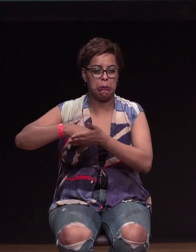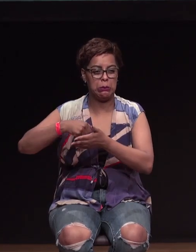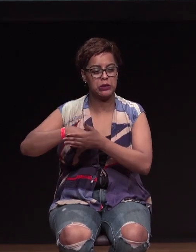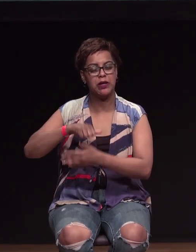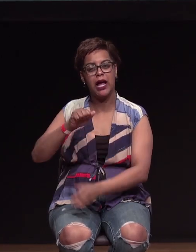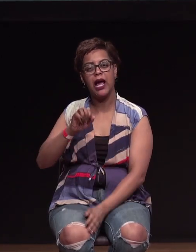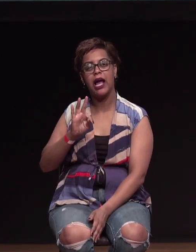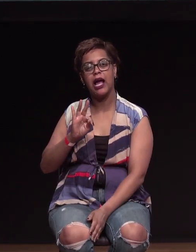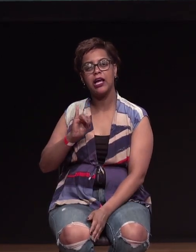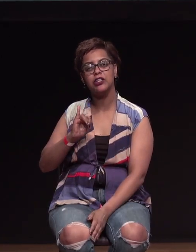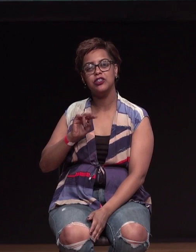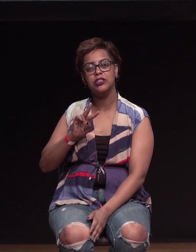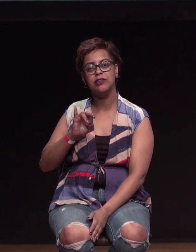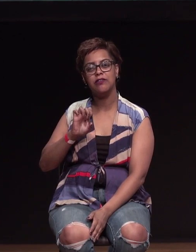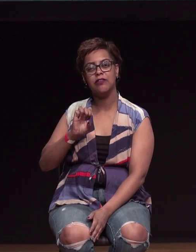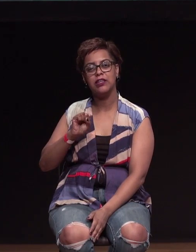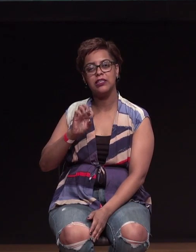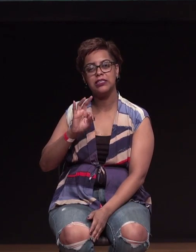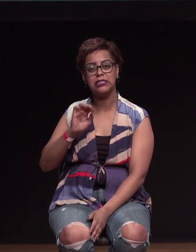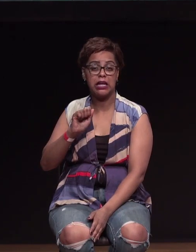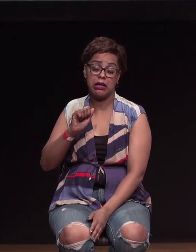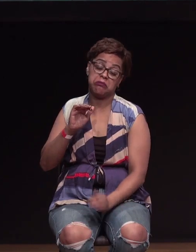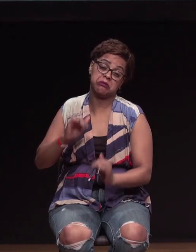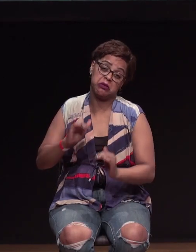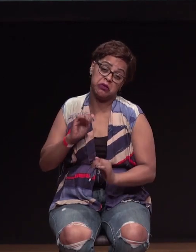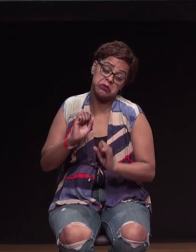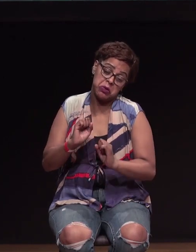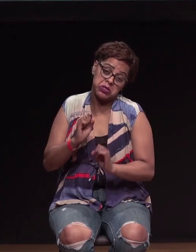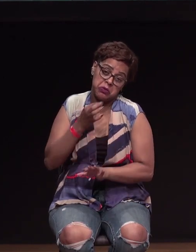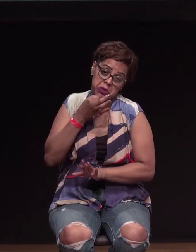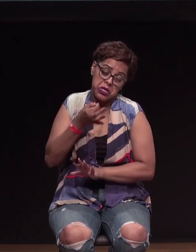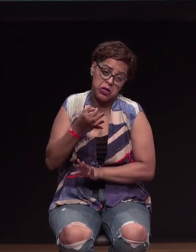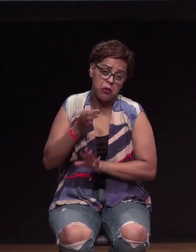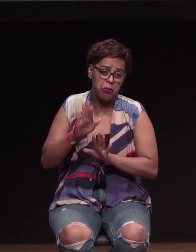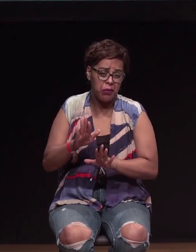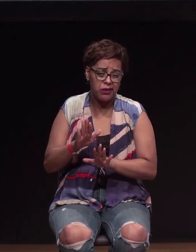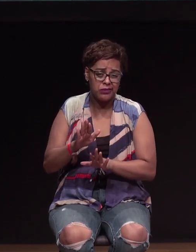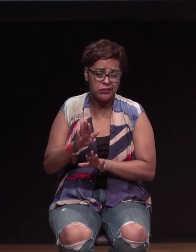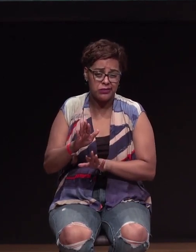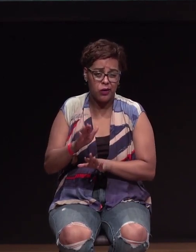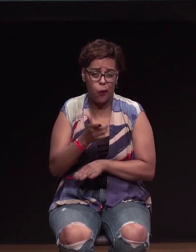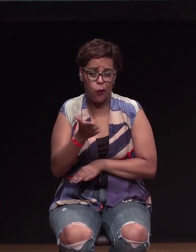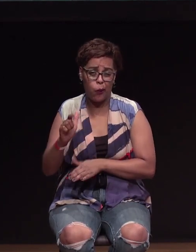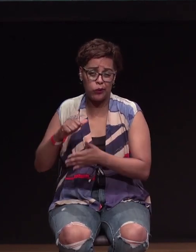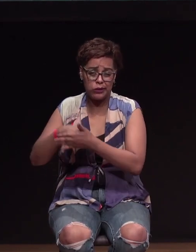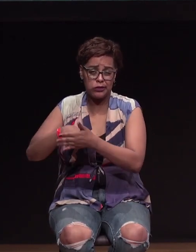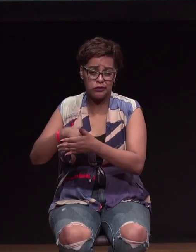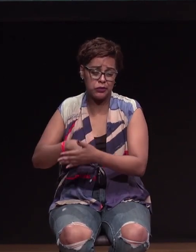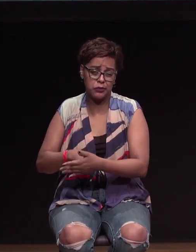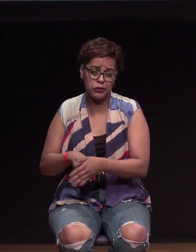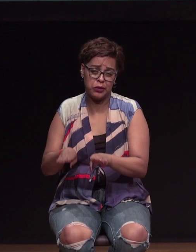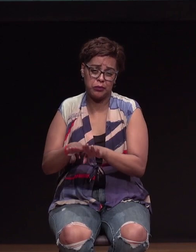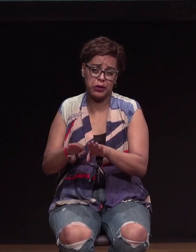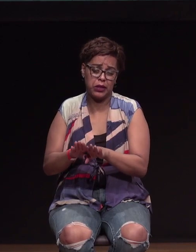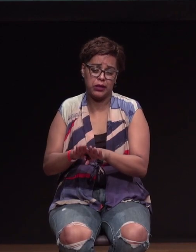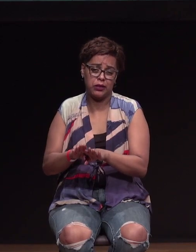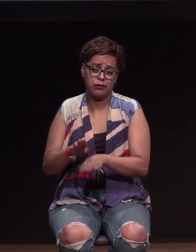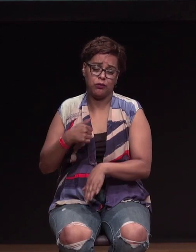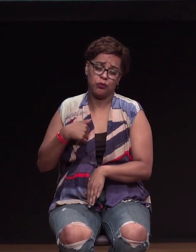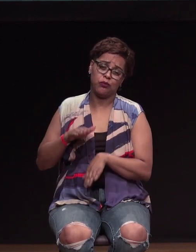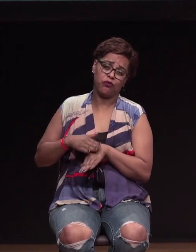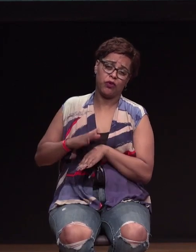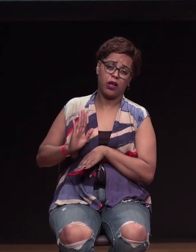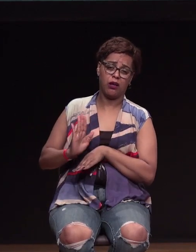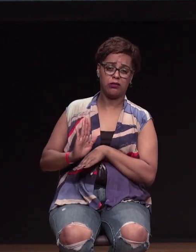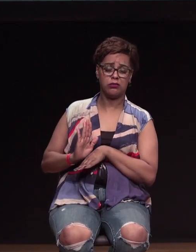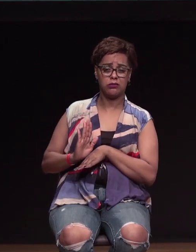torno desse tema. Pode ser uma possibilidade. Mas eu não faço em torno de outros e elas analisam. Né?